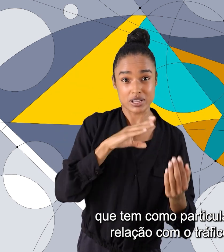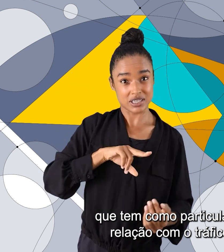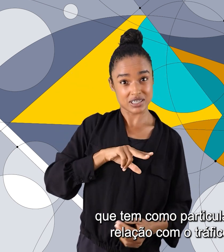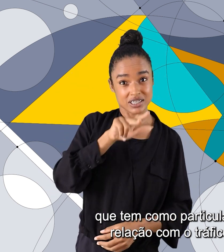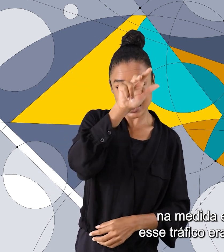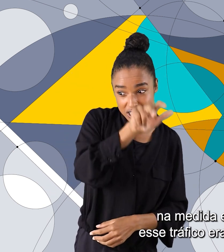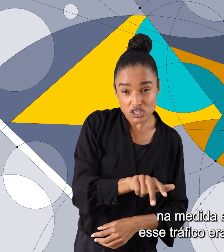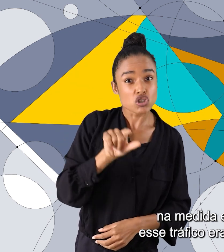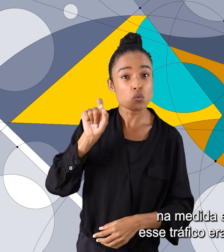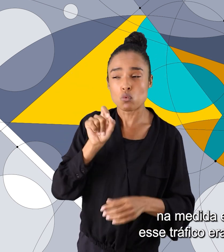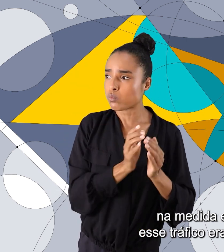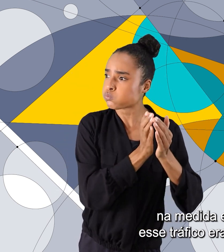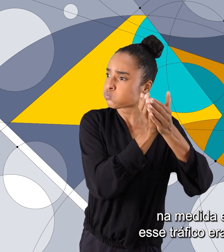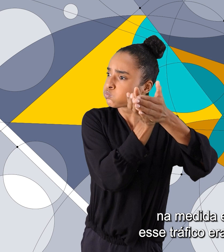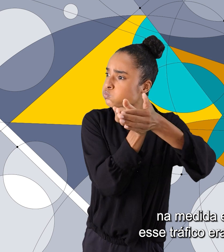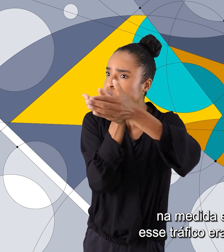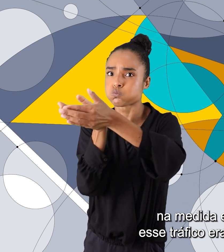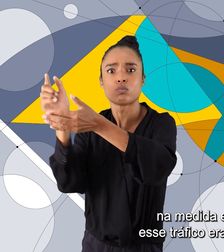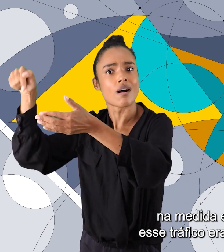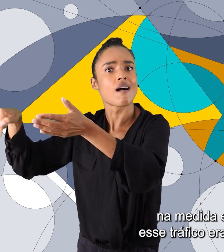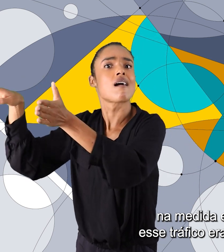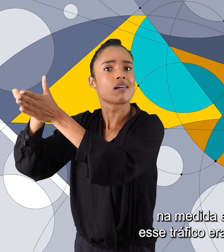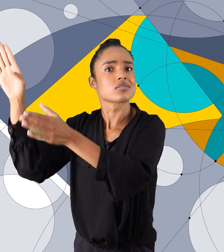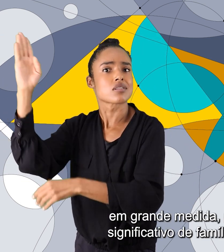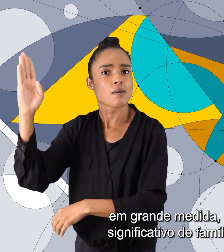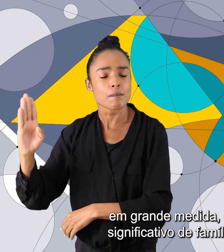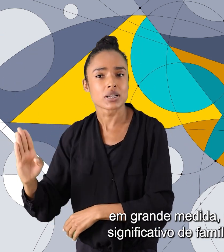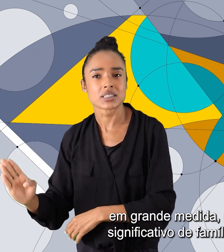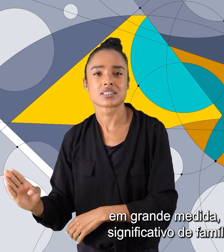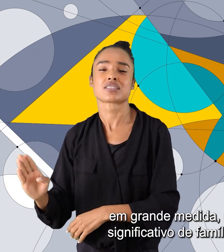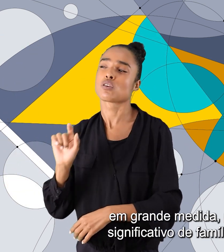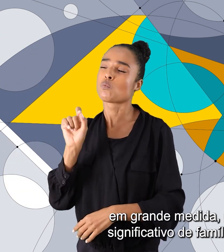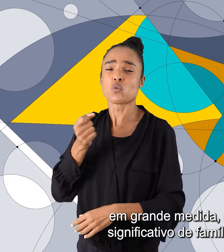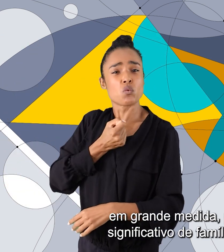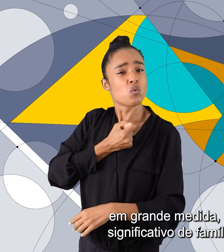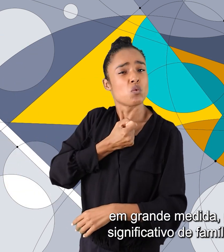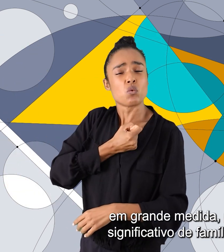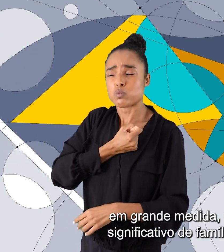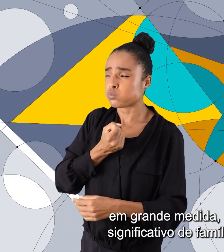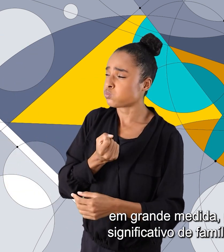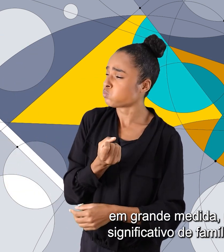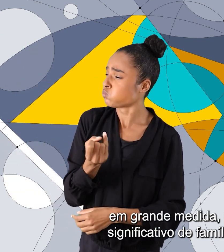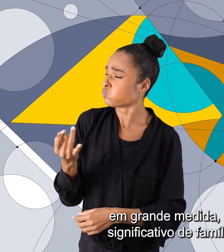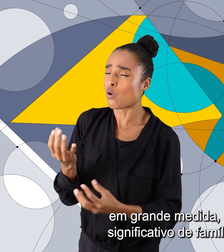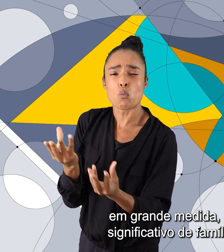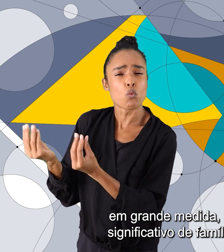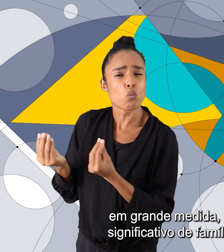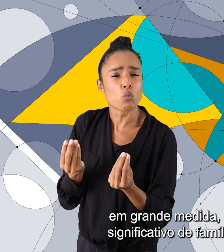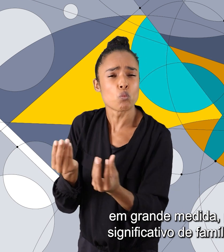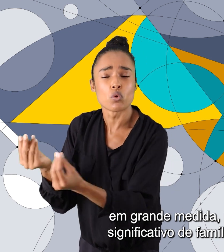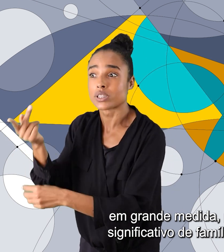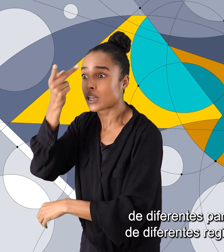tráfico transatlântico, na medida em que esse tráfico era operado, em grande medida, por um número significativo de